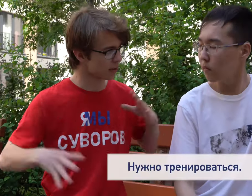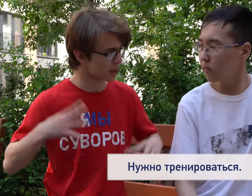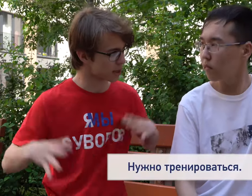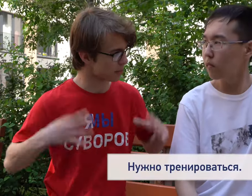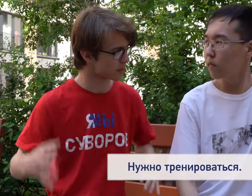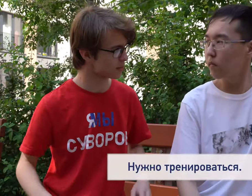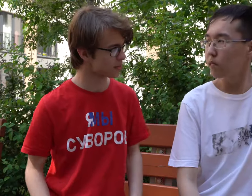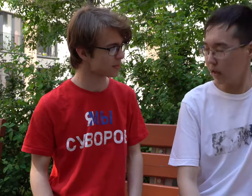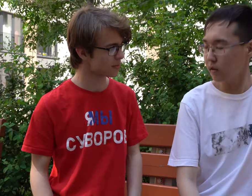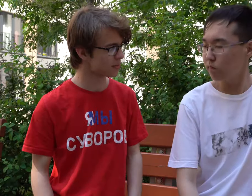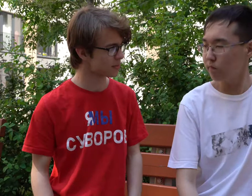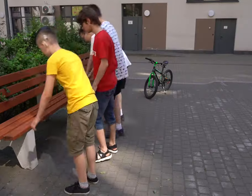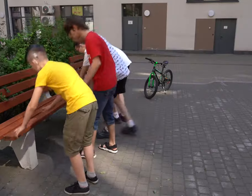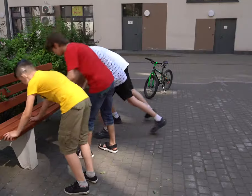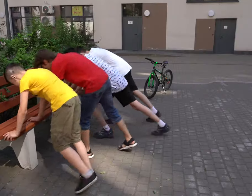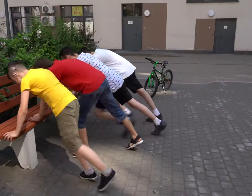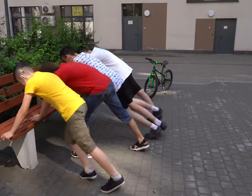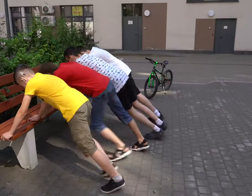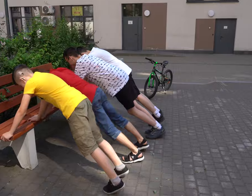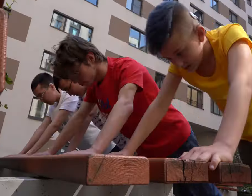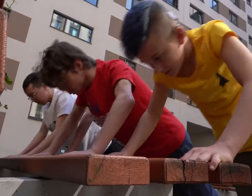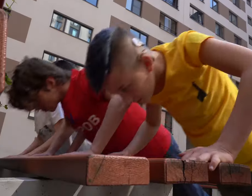Нужно тренироваться.